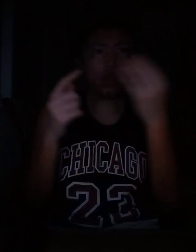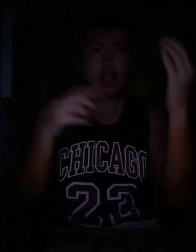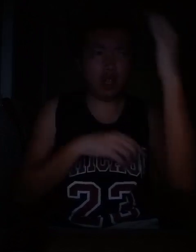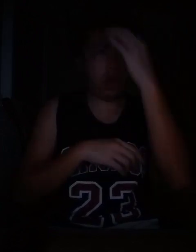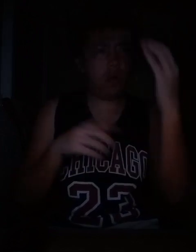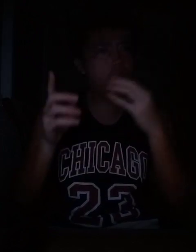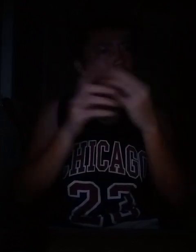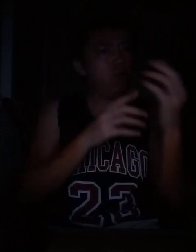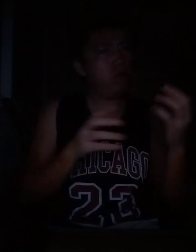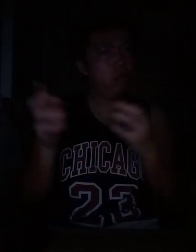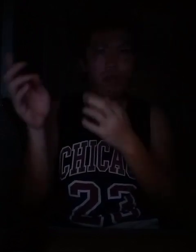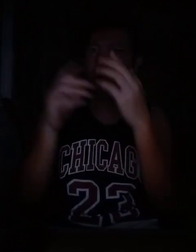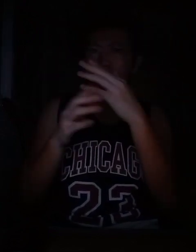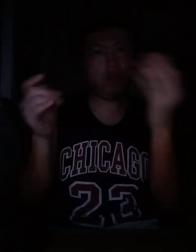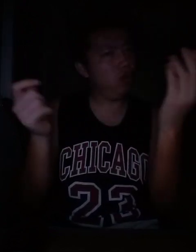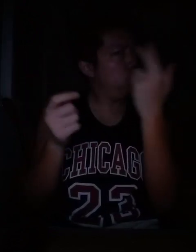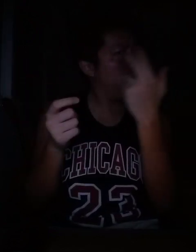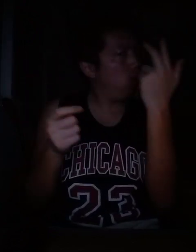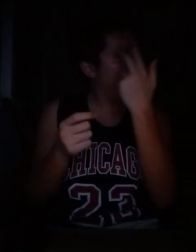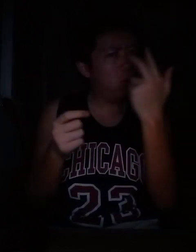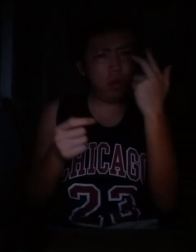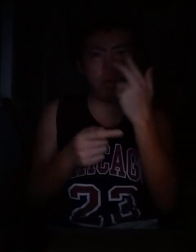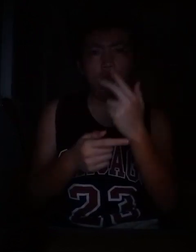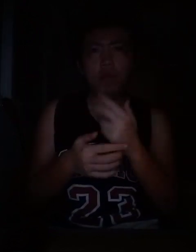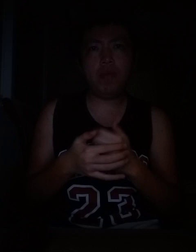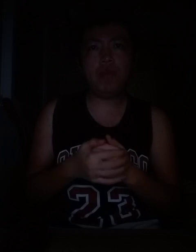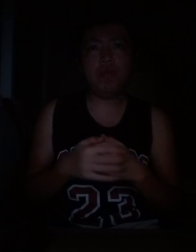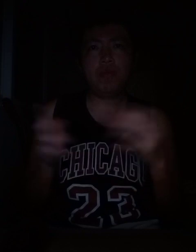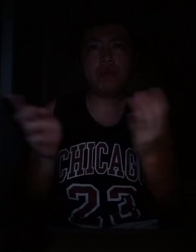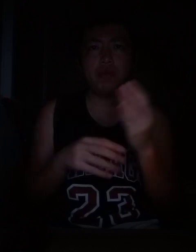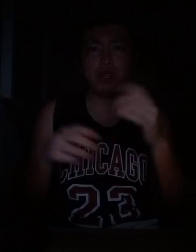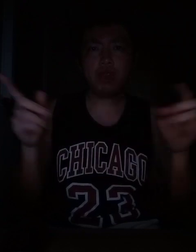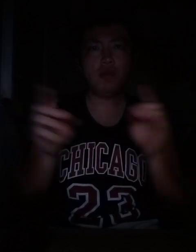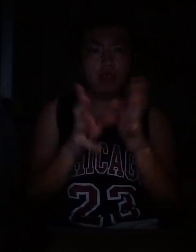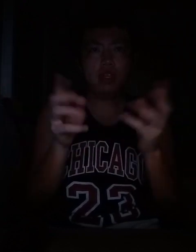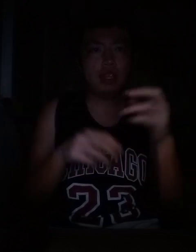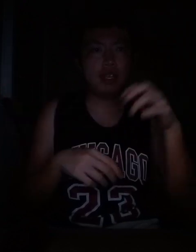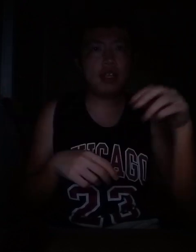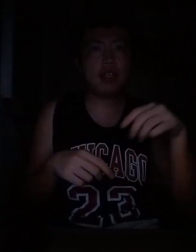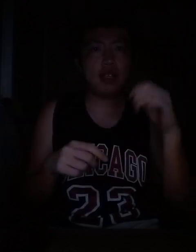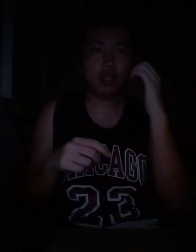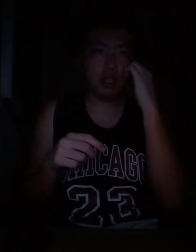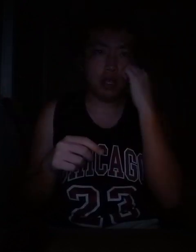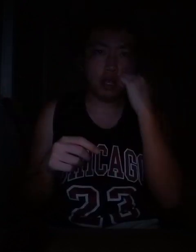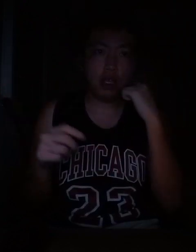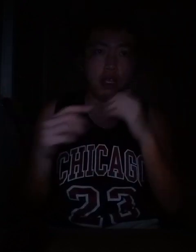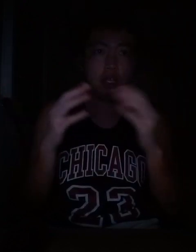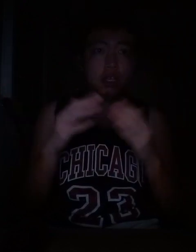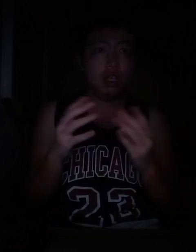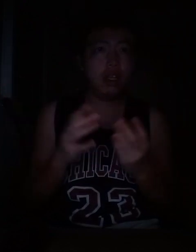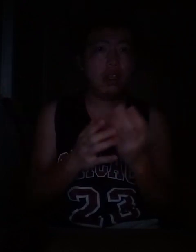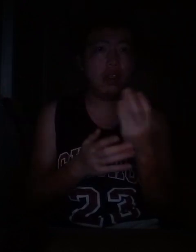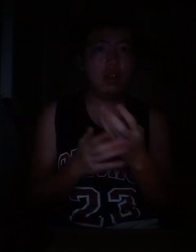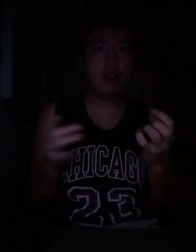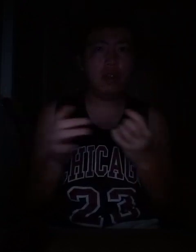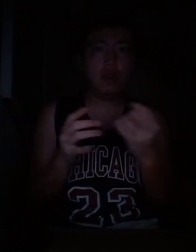공항 구석구석을 순찰합니다. 제주공항의 폭탄 테러를 예고하는 글이 인터넷 한 커뮤니티에 올라왔기